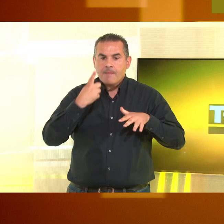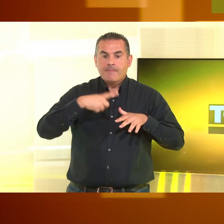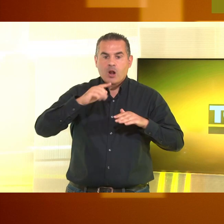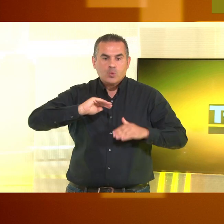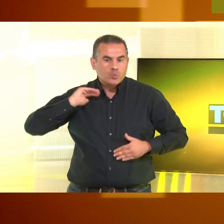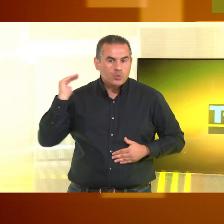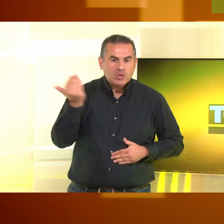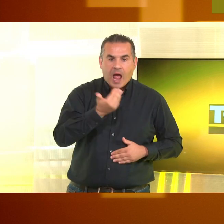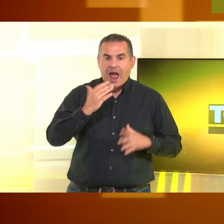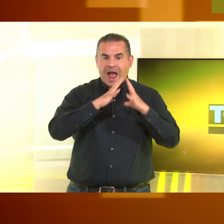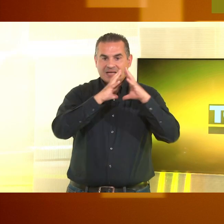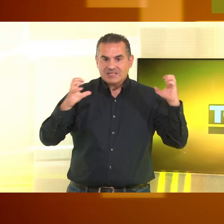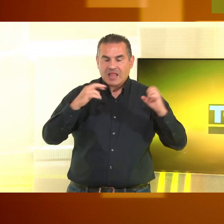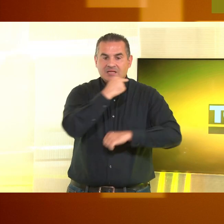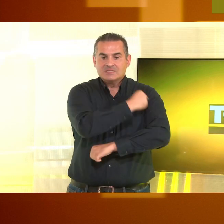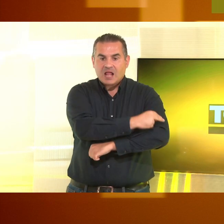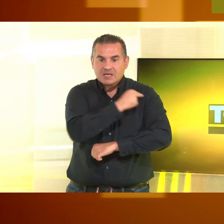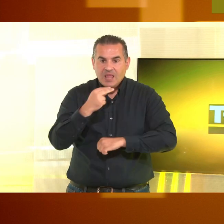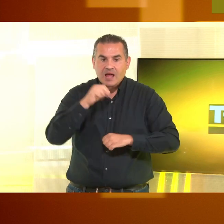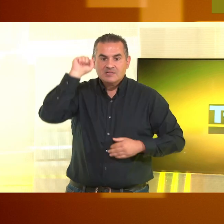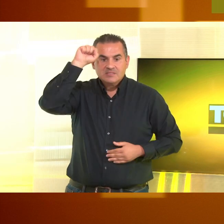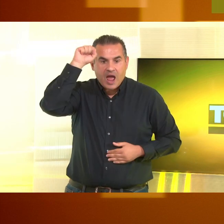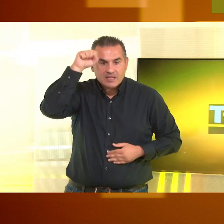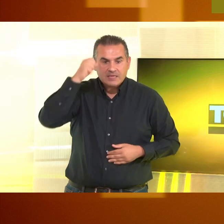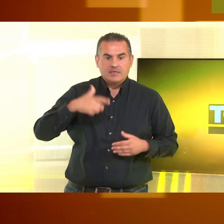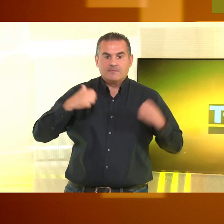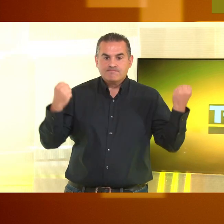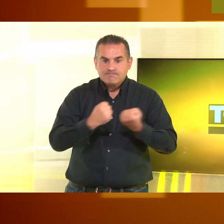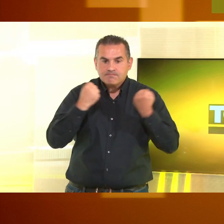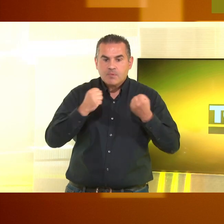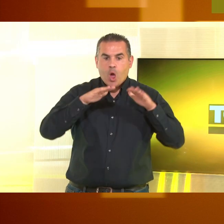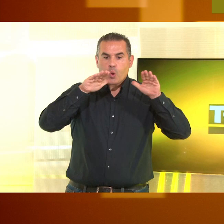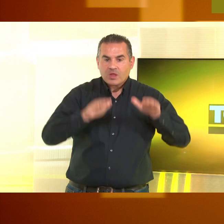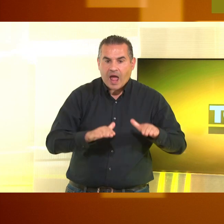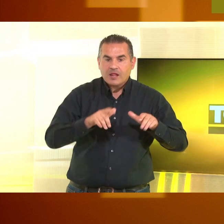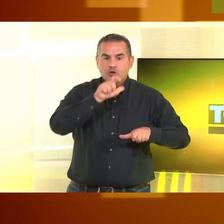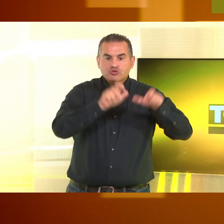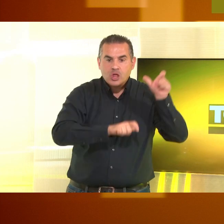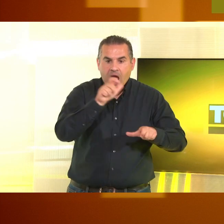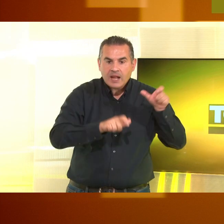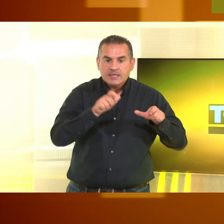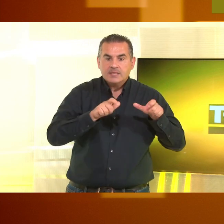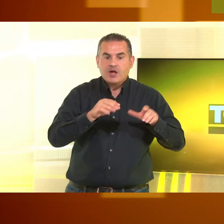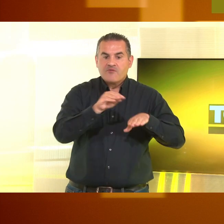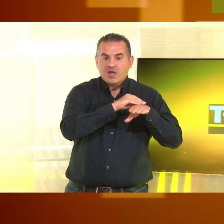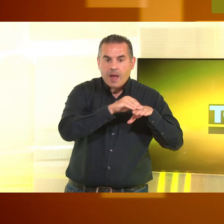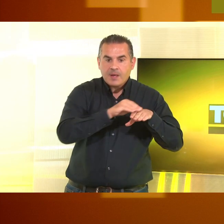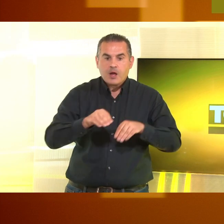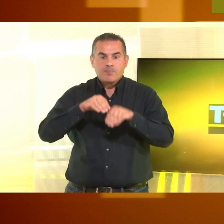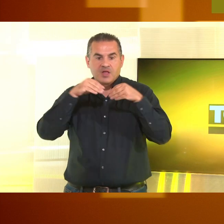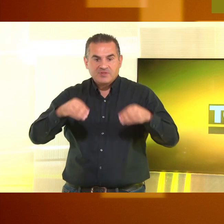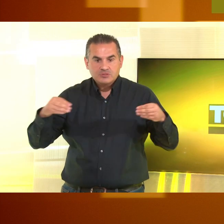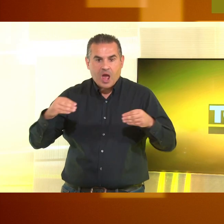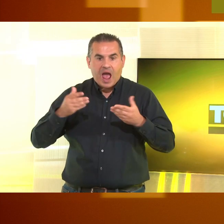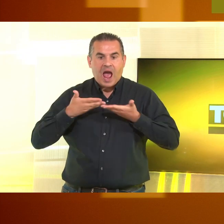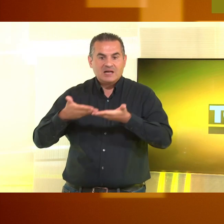e che promuove la tutela dei diritti degli infermieri e dei professionisti dell'assistenza, un sit-in che verrà replicato nei prossimi giorni anche in altre